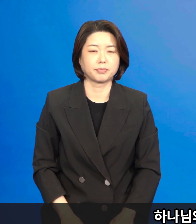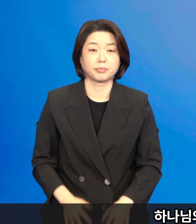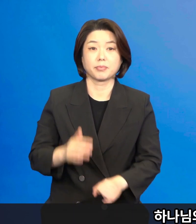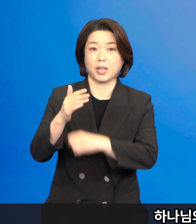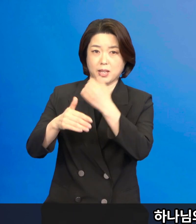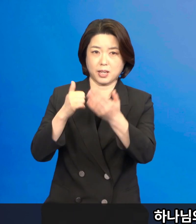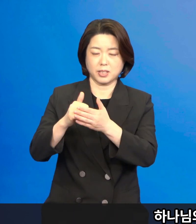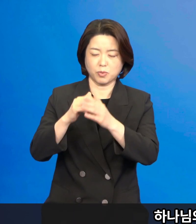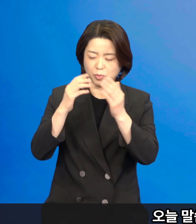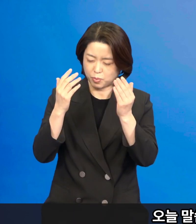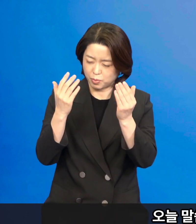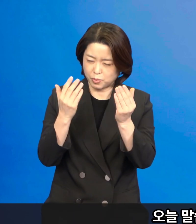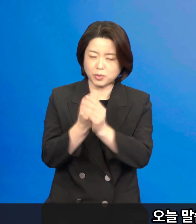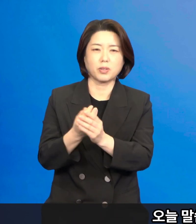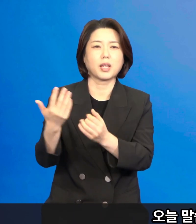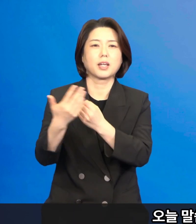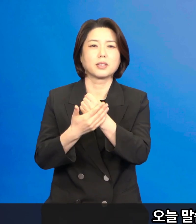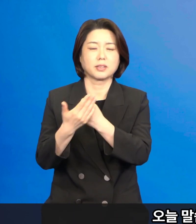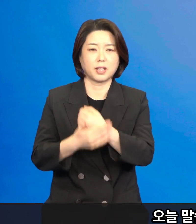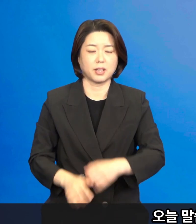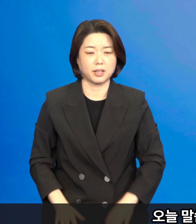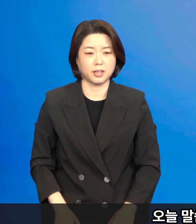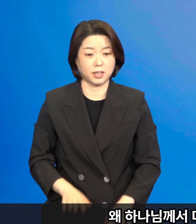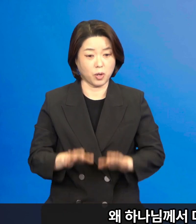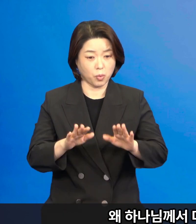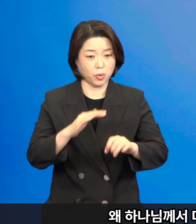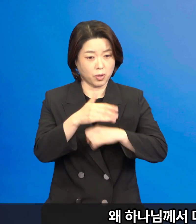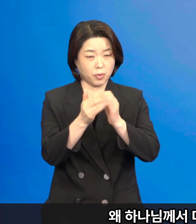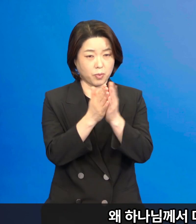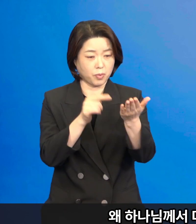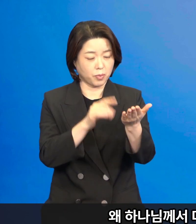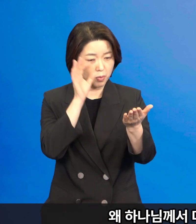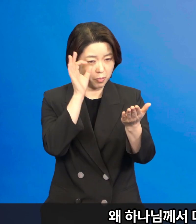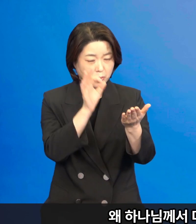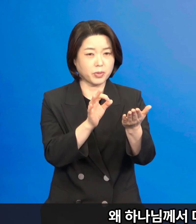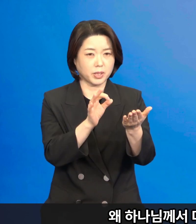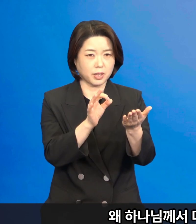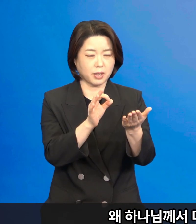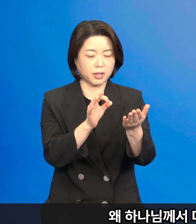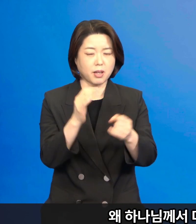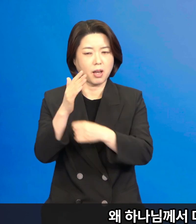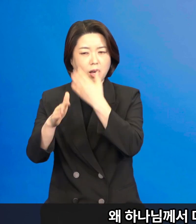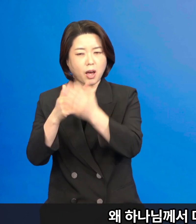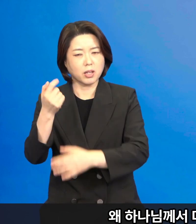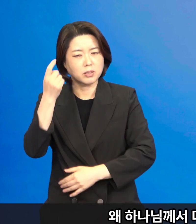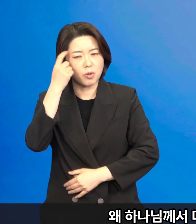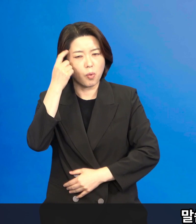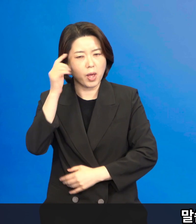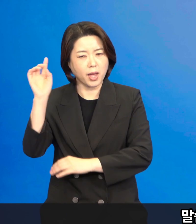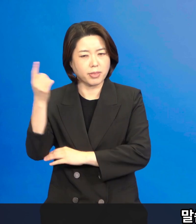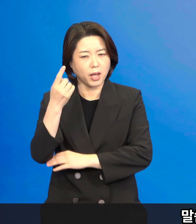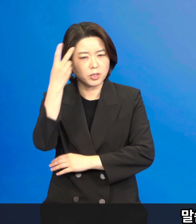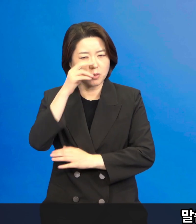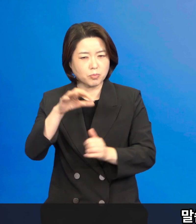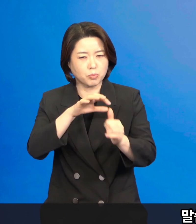하나님의 전적인 은혜인데 오늘 말씀을 가만히 보니까 왜 하나님께서 다윗을 이렇게 지키셨을까?